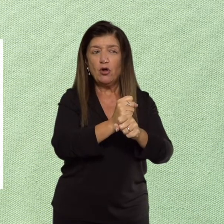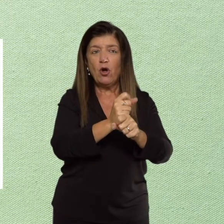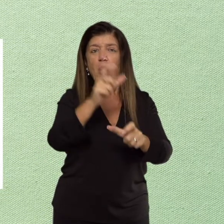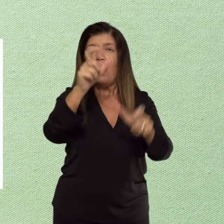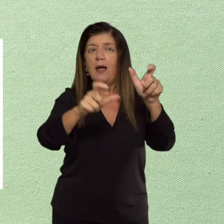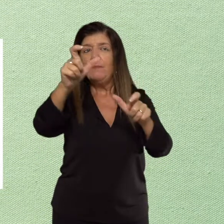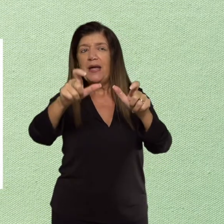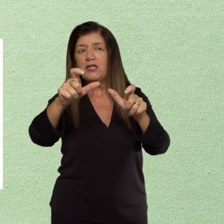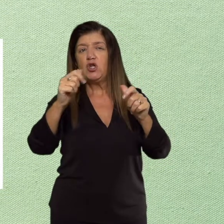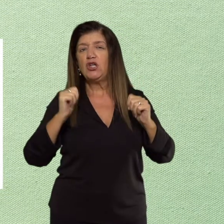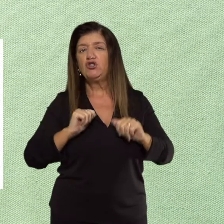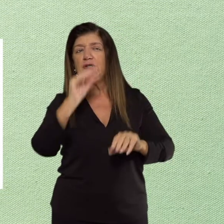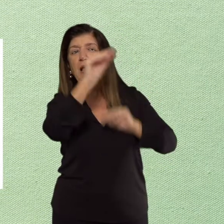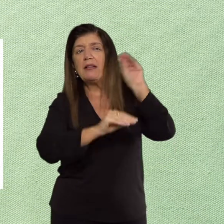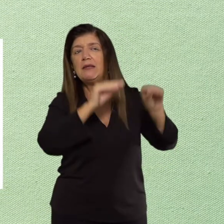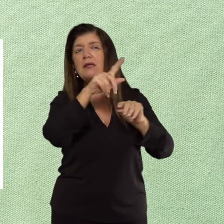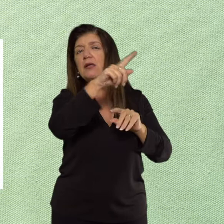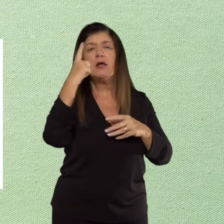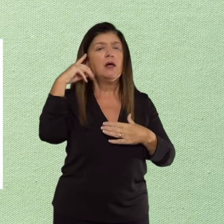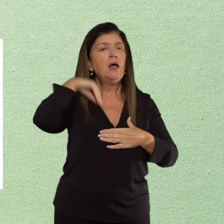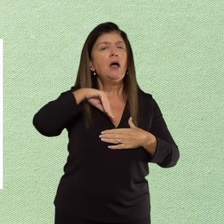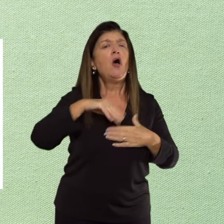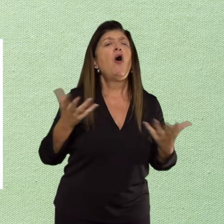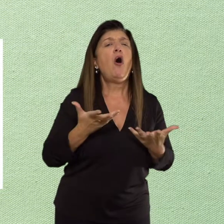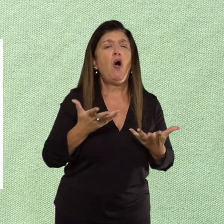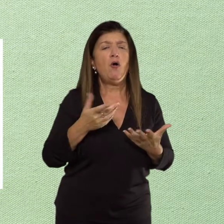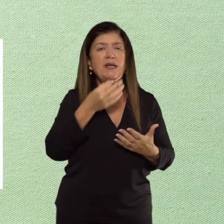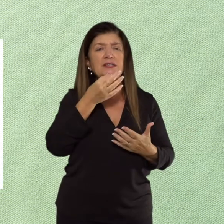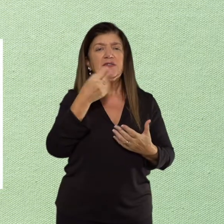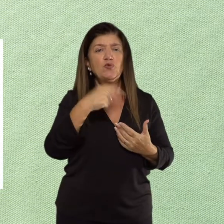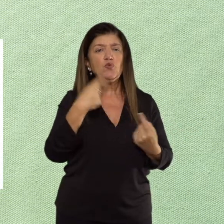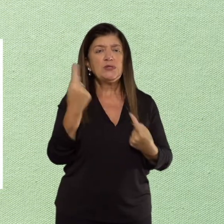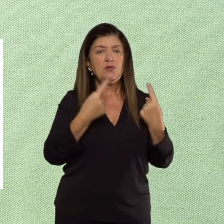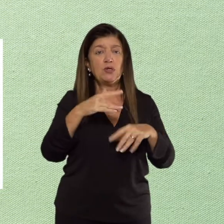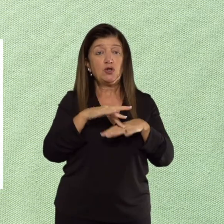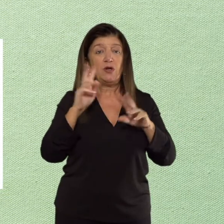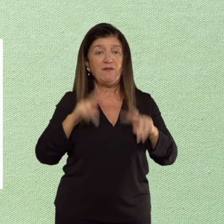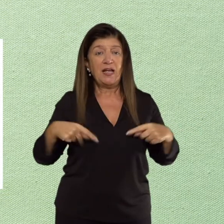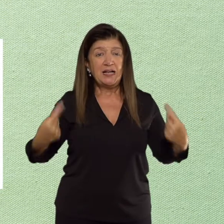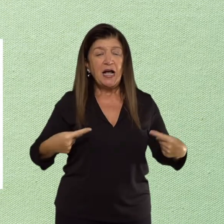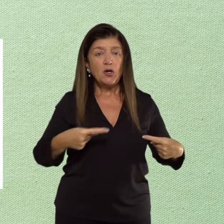effettivamente la tua stessa condizione ti ha aiutato nelle tue progettazioni.